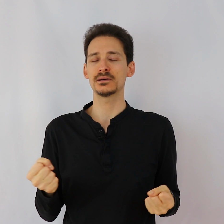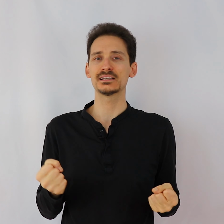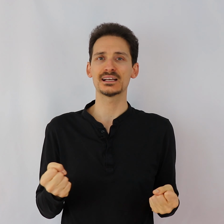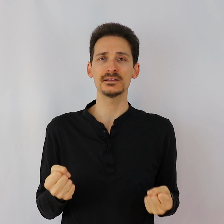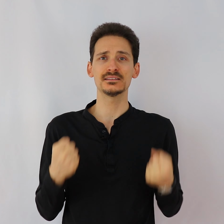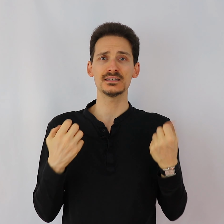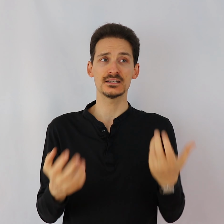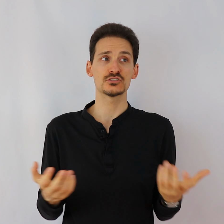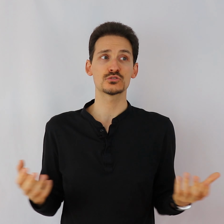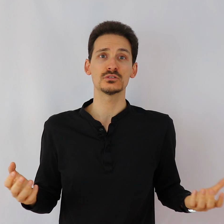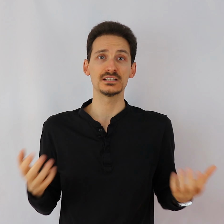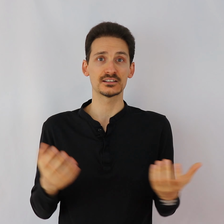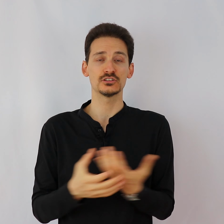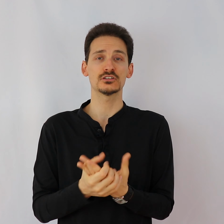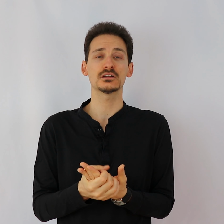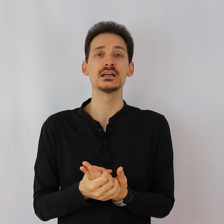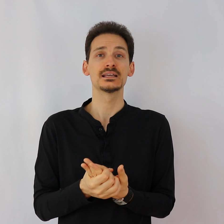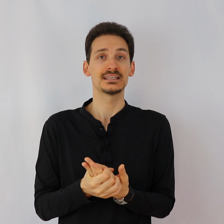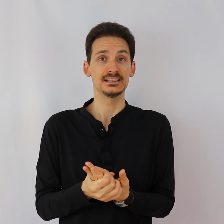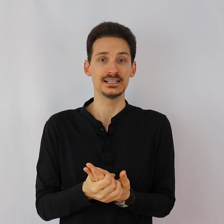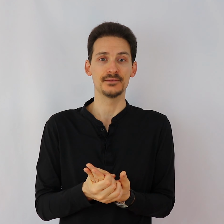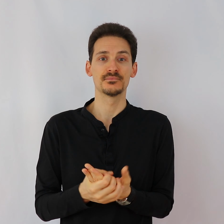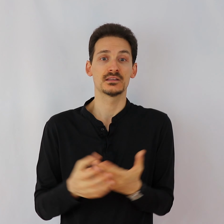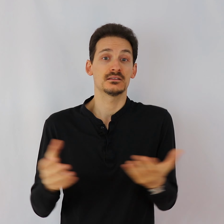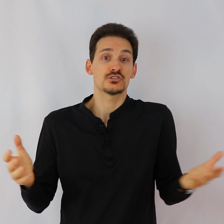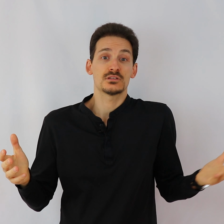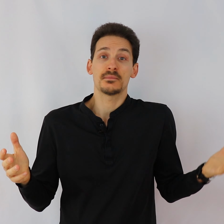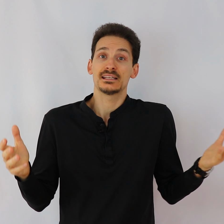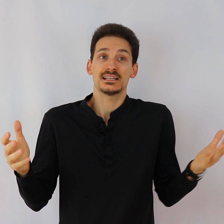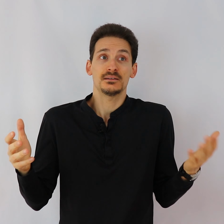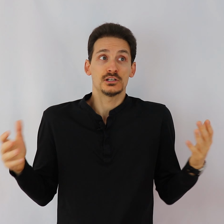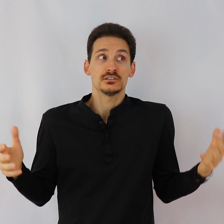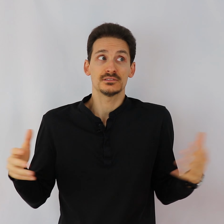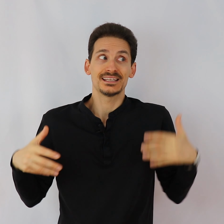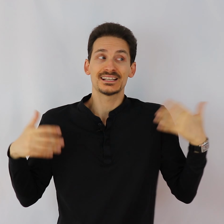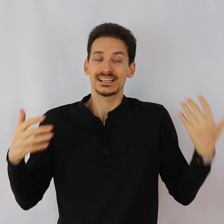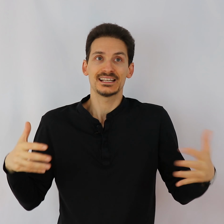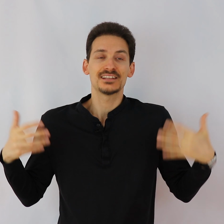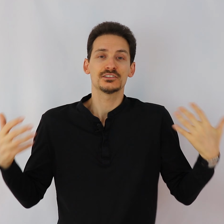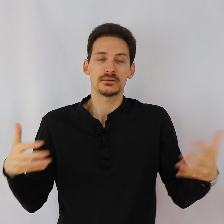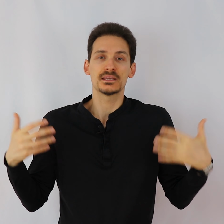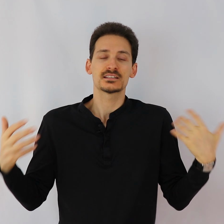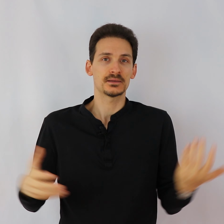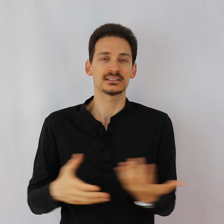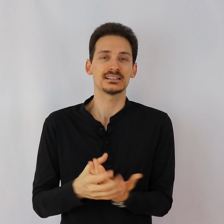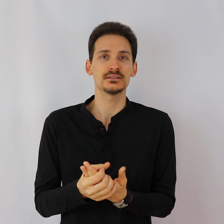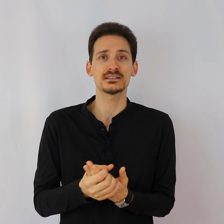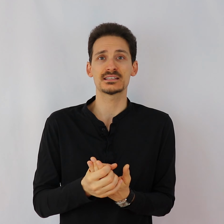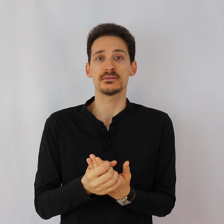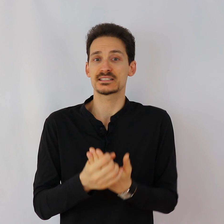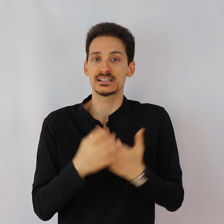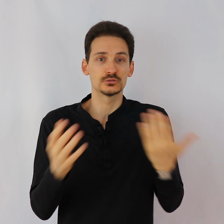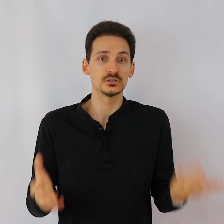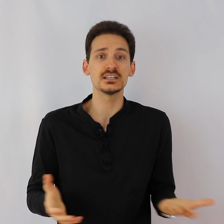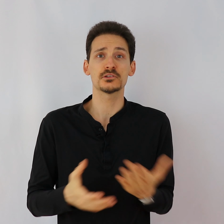automáticamente en su lector kinle es una manera bueno de ir generando también expectativas de que va a salir tu libro